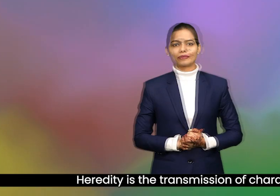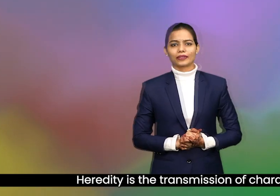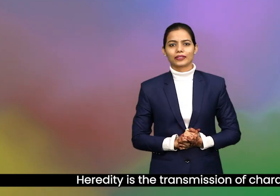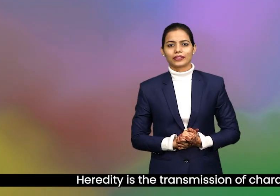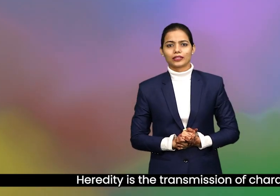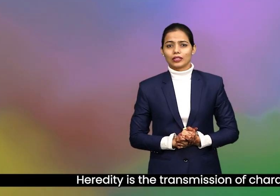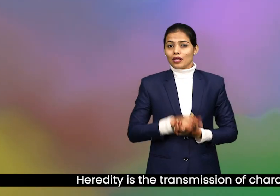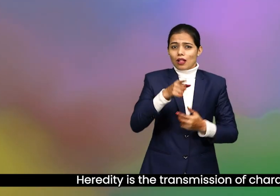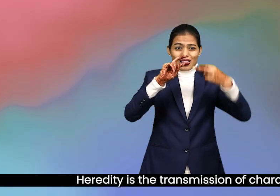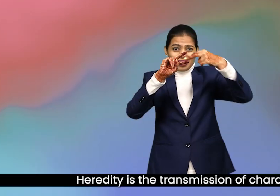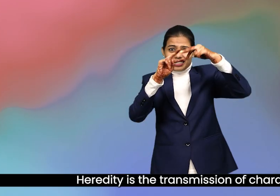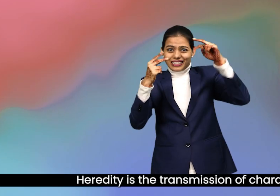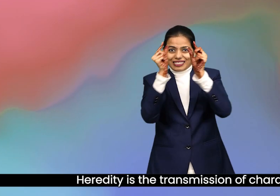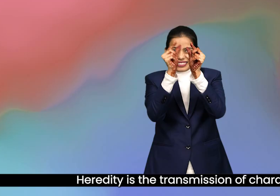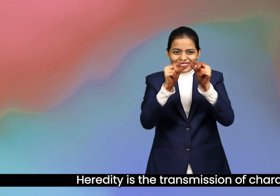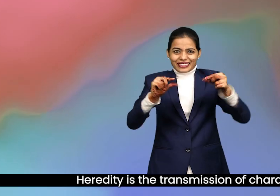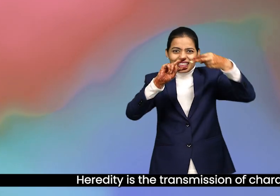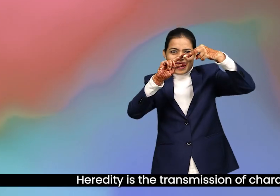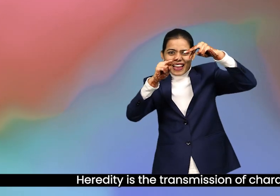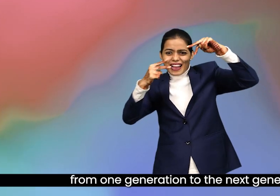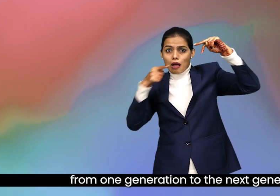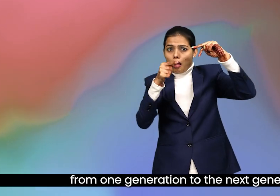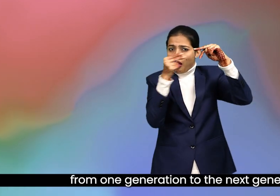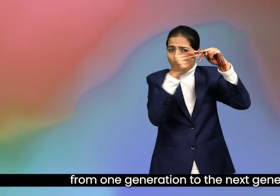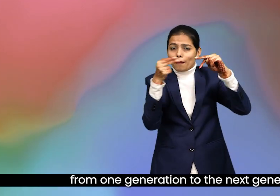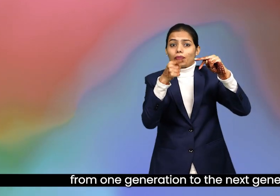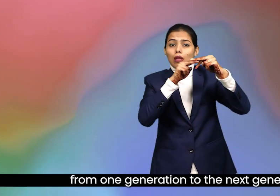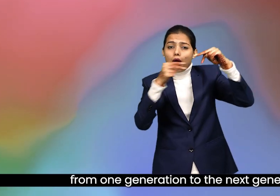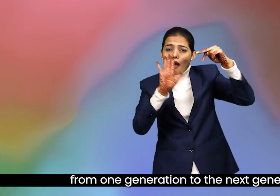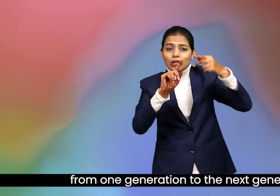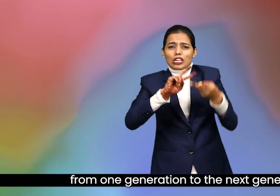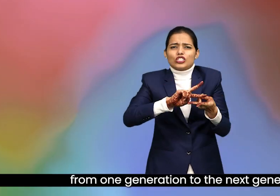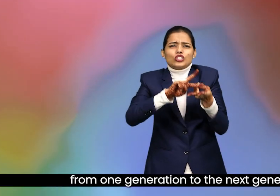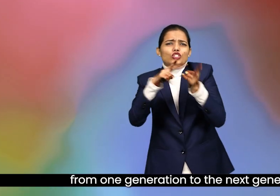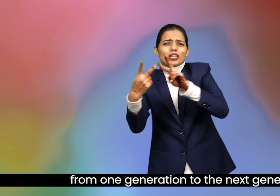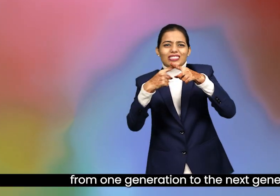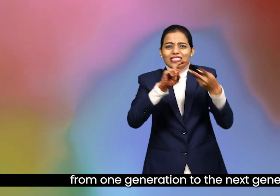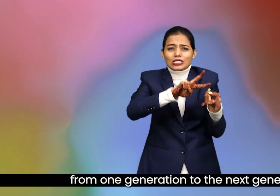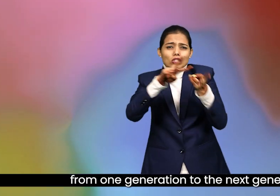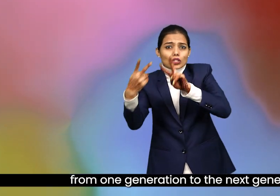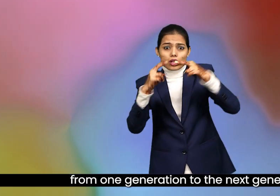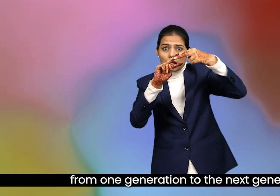பரம்பரை என்பது ஒரு தலைமுறையிலிருந்து அடுத்த தலைமுறைக்கு பண்புகளை கடத்துவது.